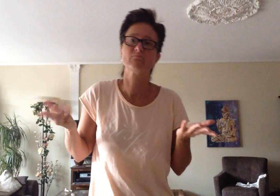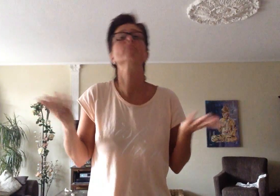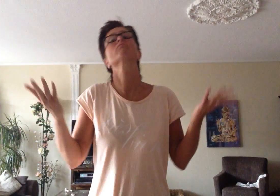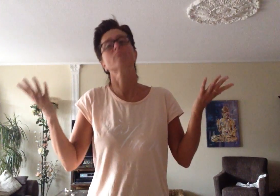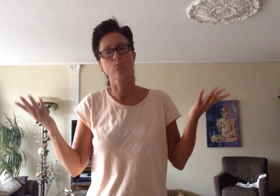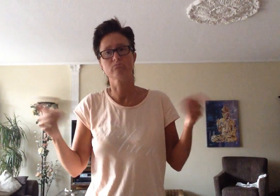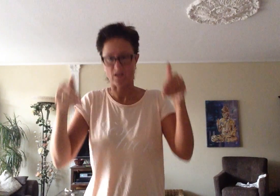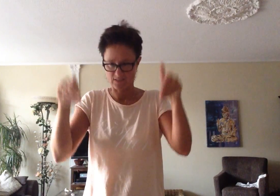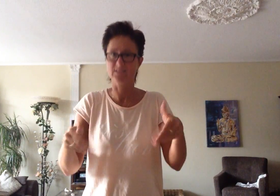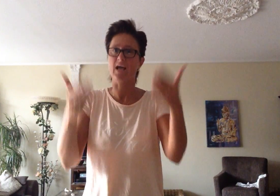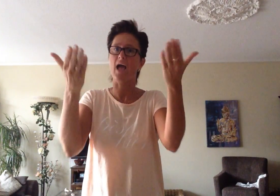Nou, daar sta je dan.